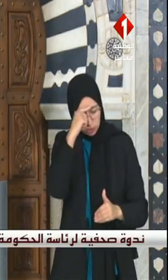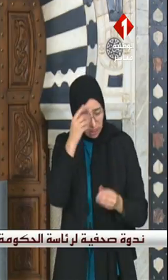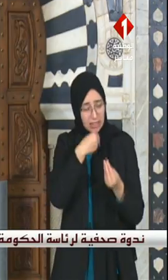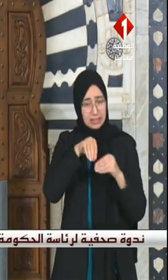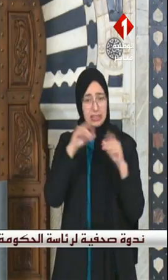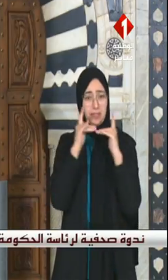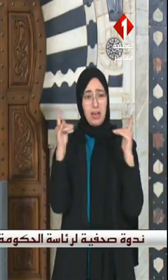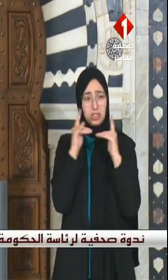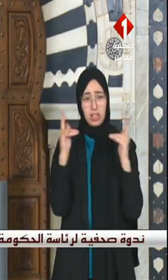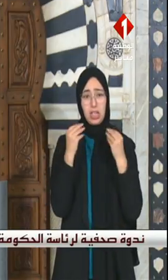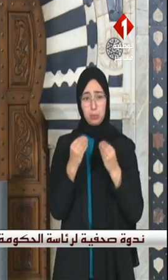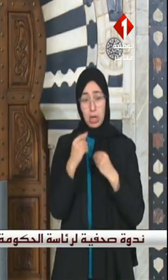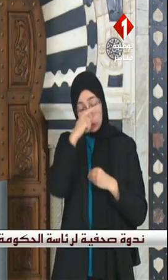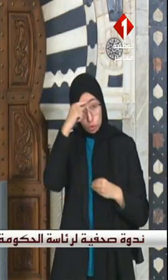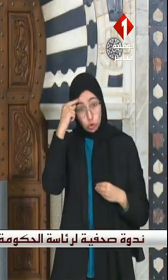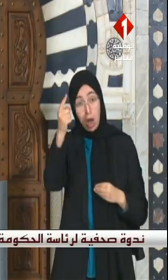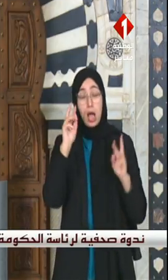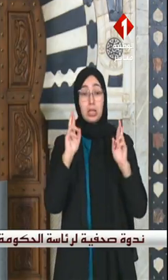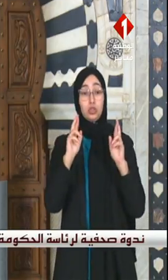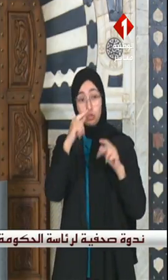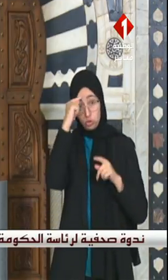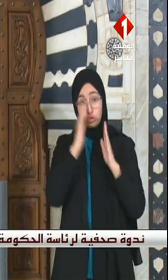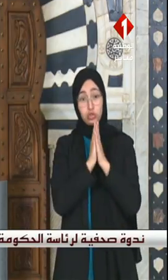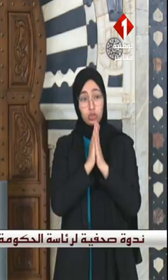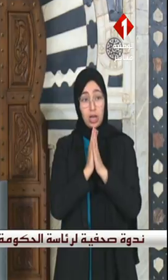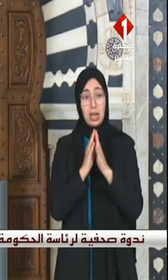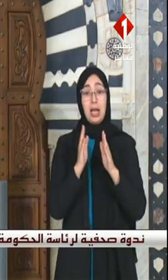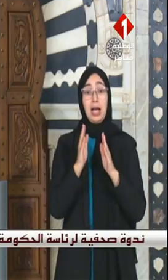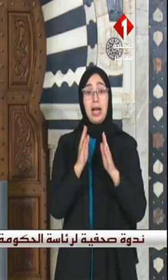كما علمتك توا، ناويين نحط مستشفى ميداني في